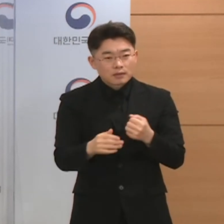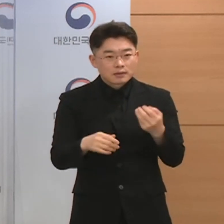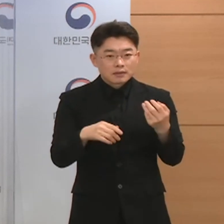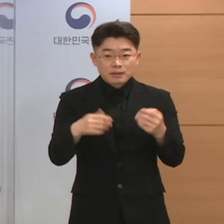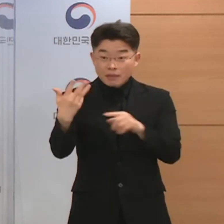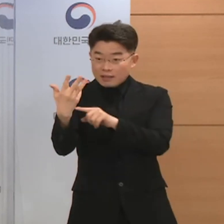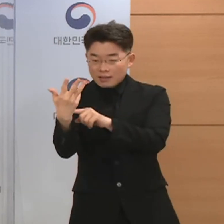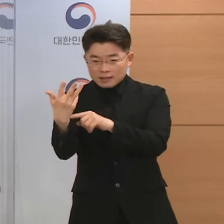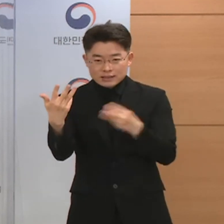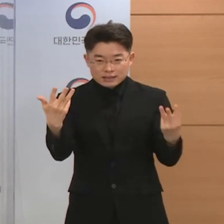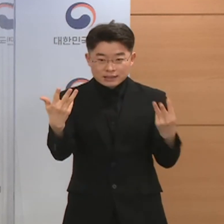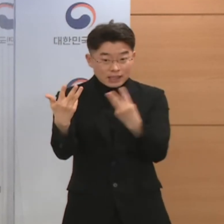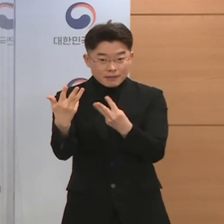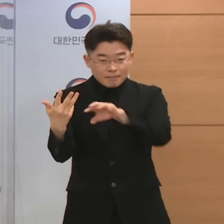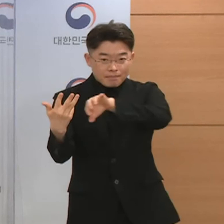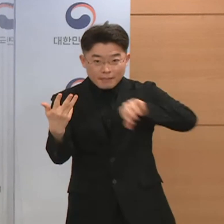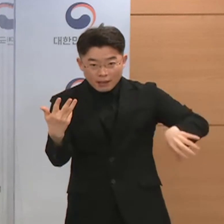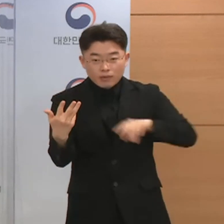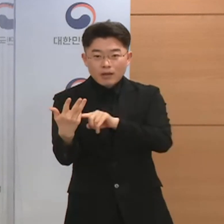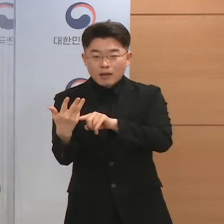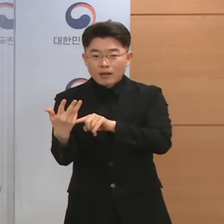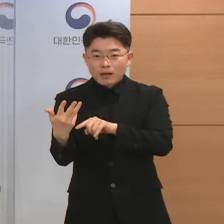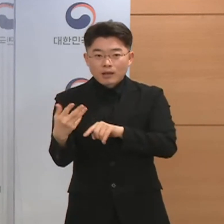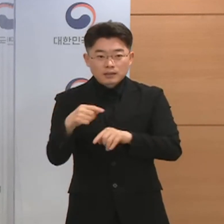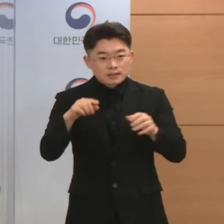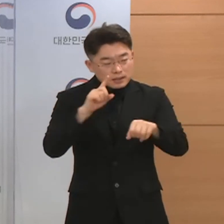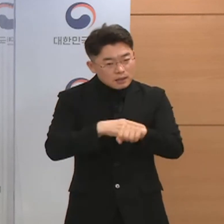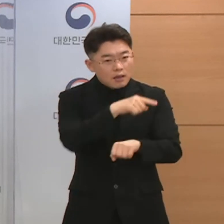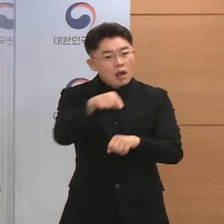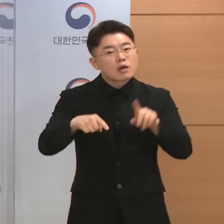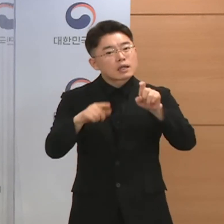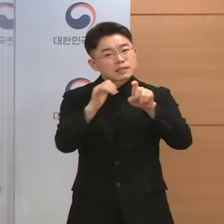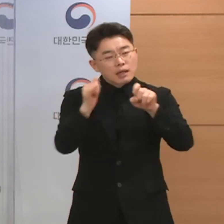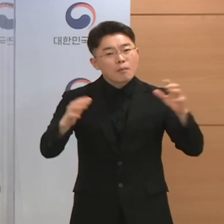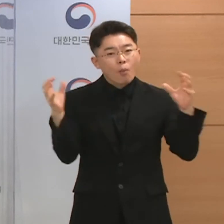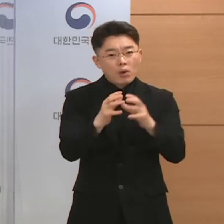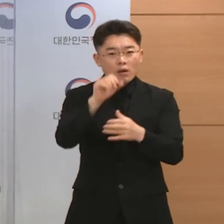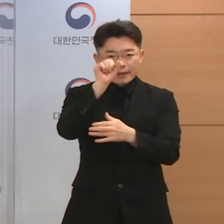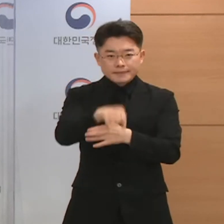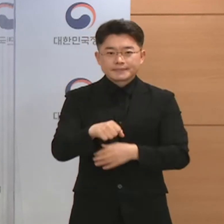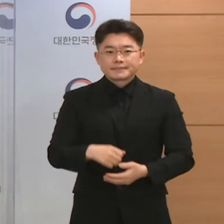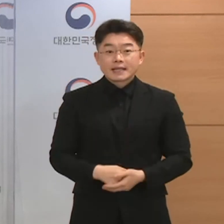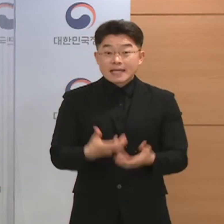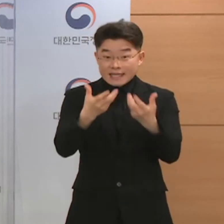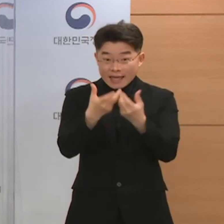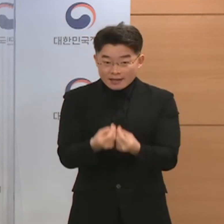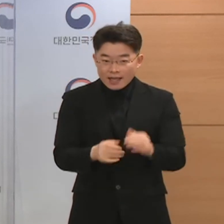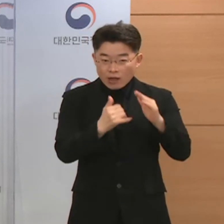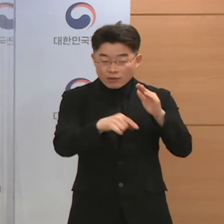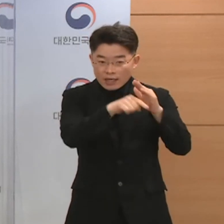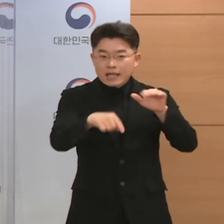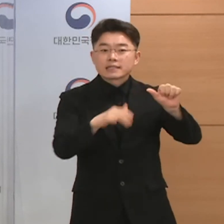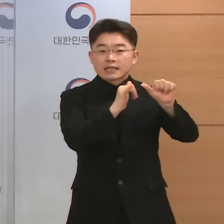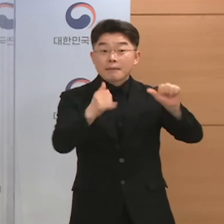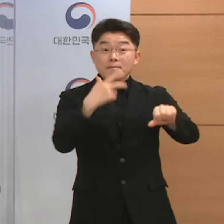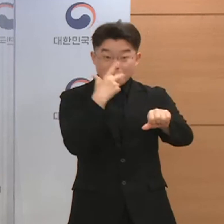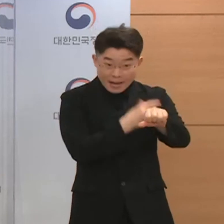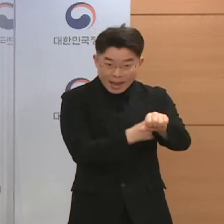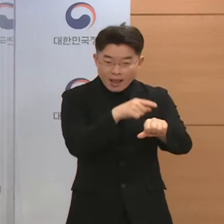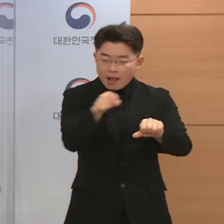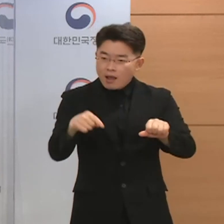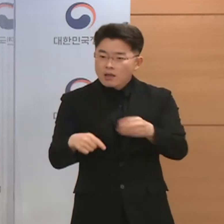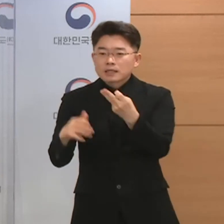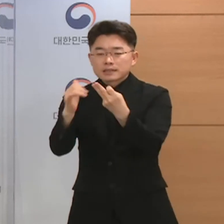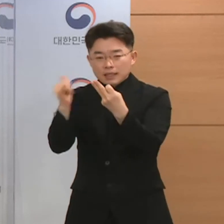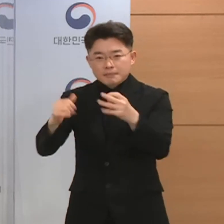때문에 11명까지 모임이 가능합니다. 만약에 한 5분이 접종을 받으셨으면은 13명까지